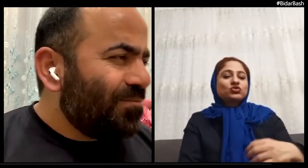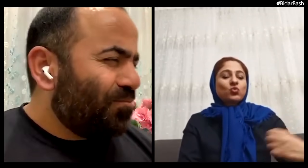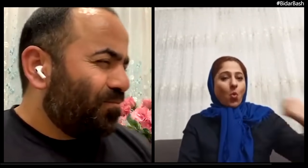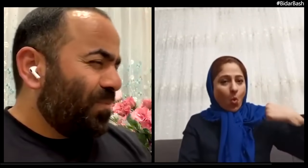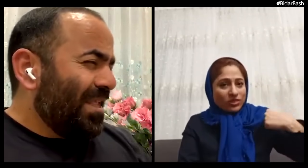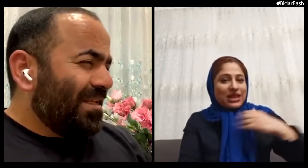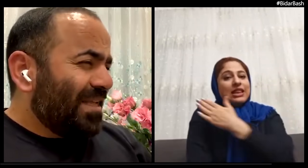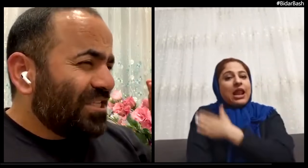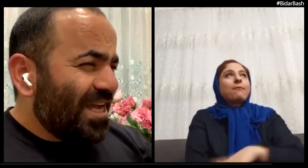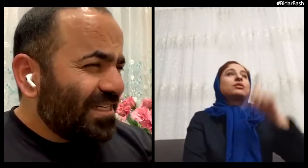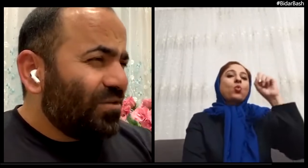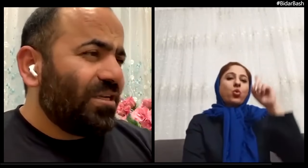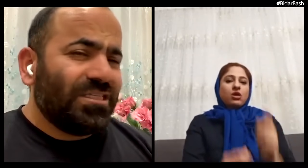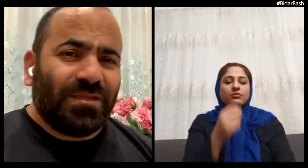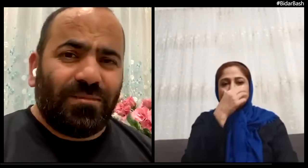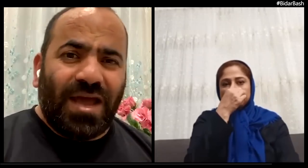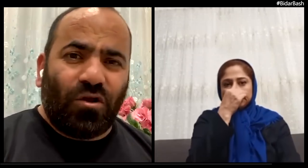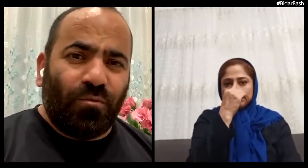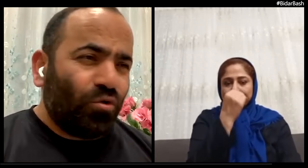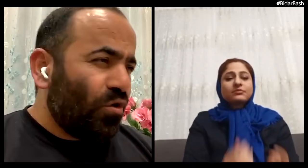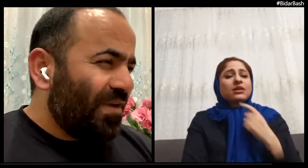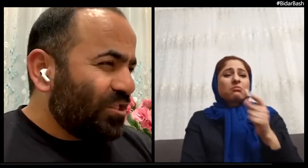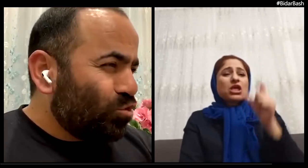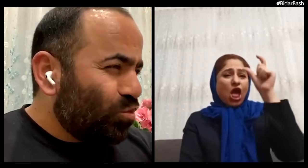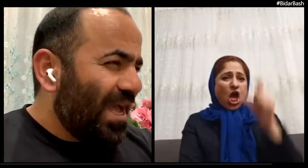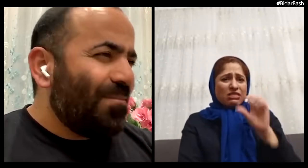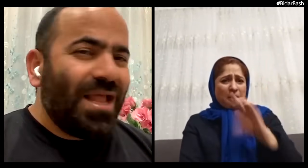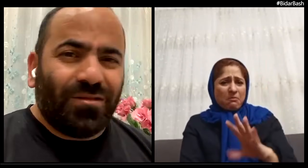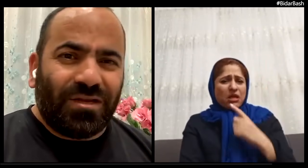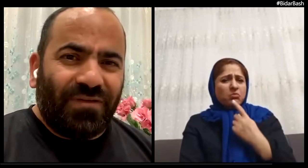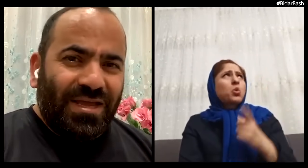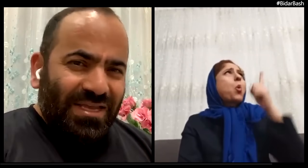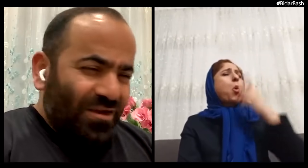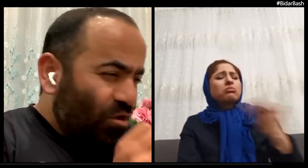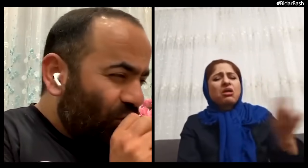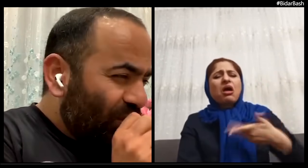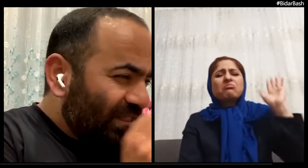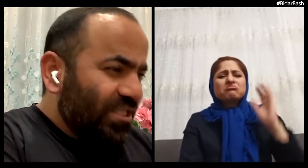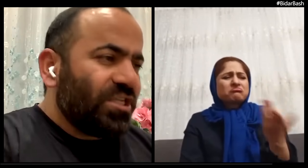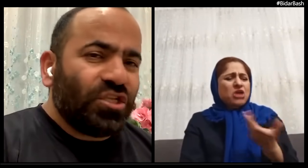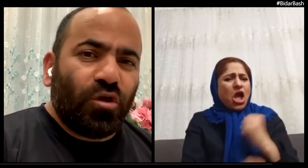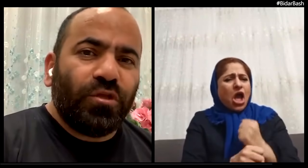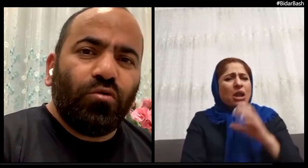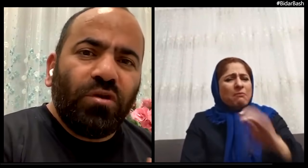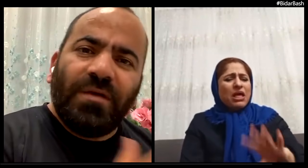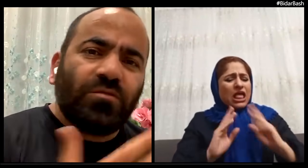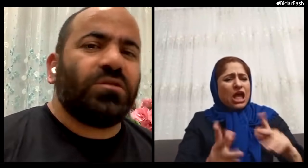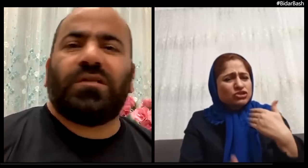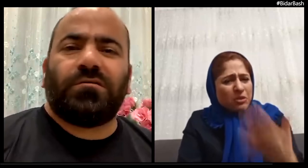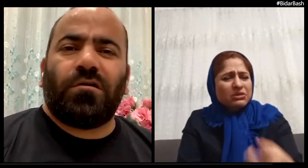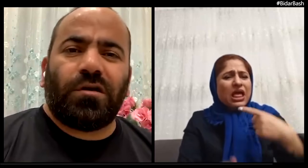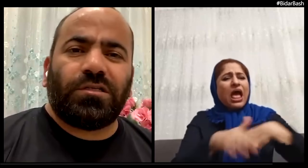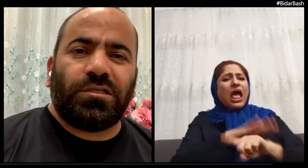بده که تجری داره نسبت به احکام خدا و سوء عمل داره و کارهای زشت انجام میده، اونم